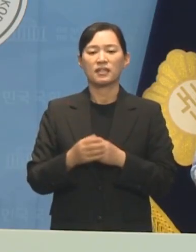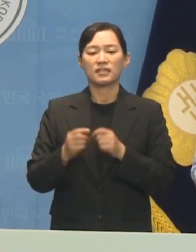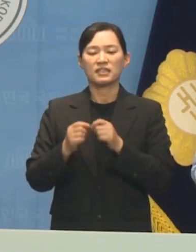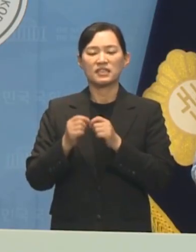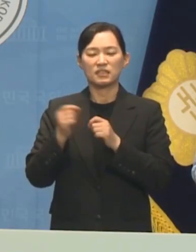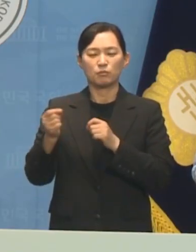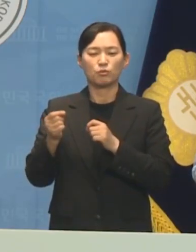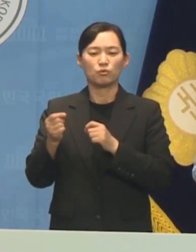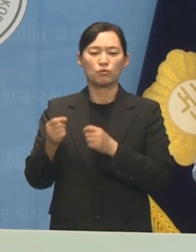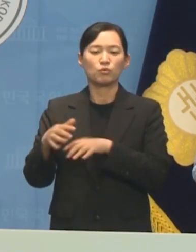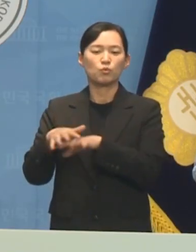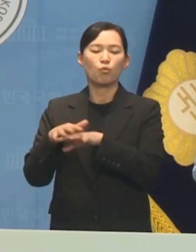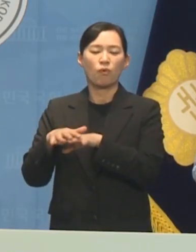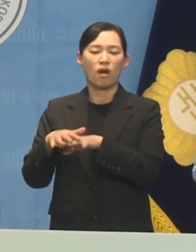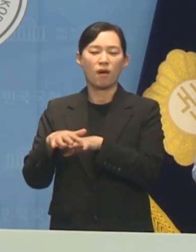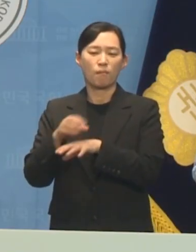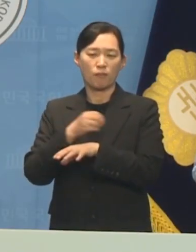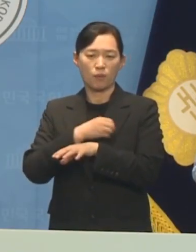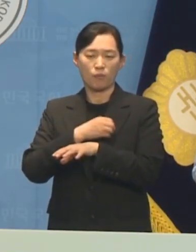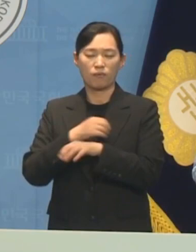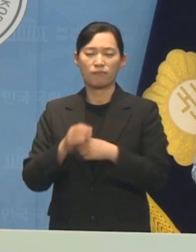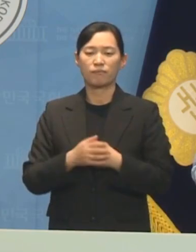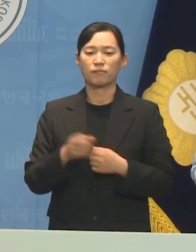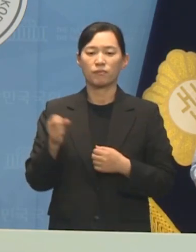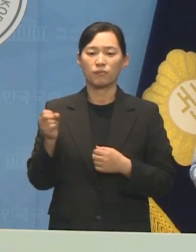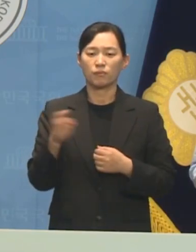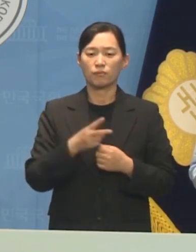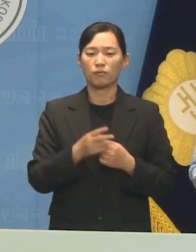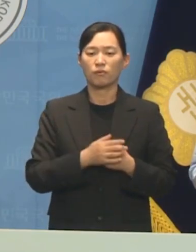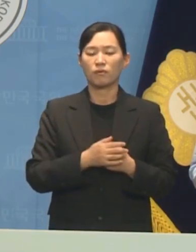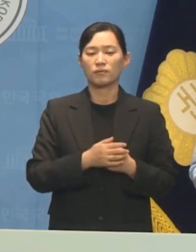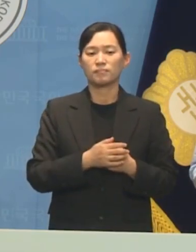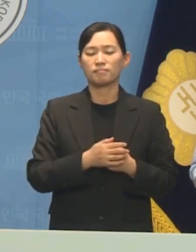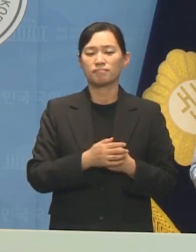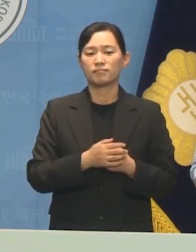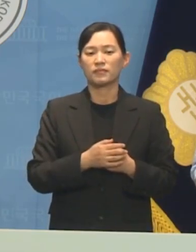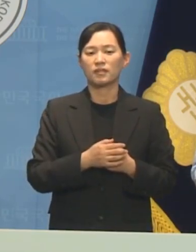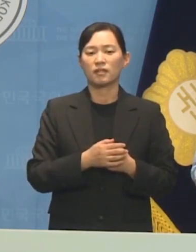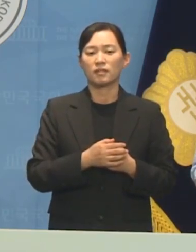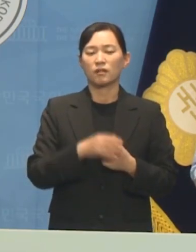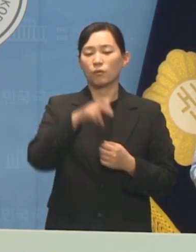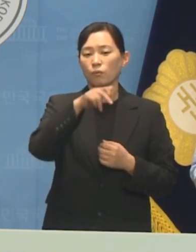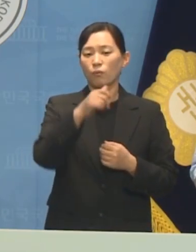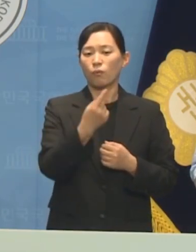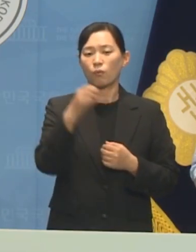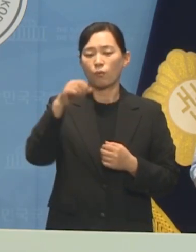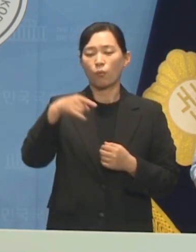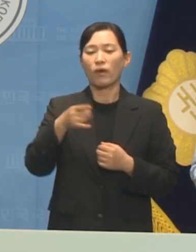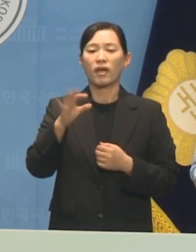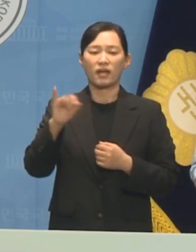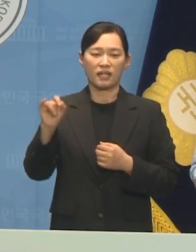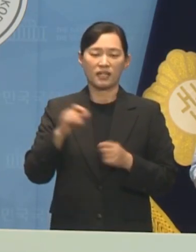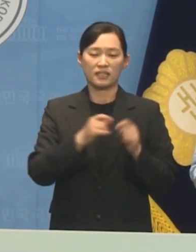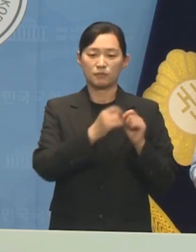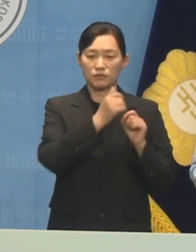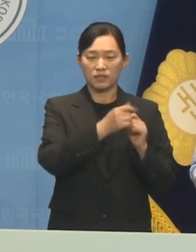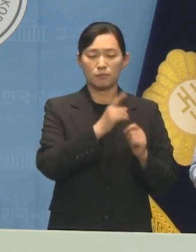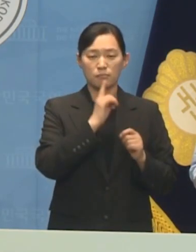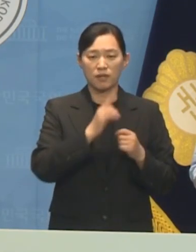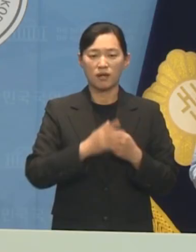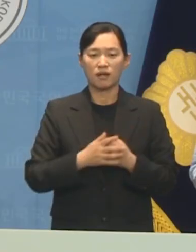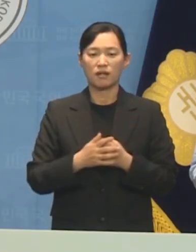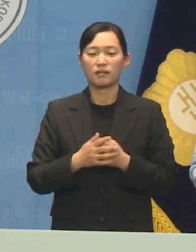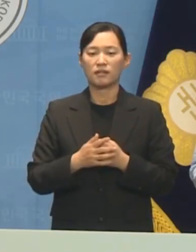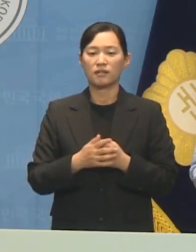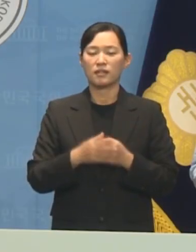조합원, 그리고 임창경 코웨이 지부장님 발언, 그리고 김주태 청혼아이스 지부장님으로부터 회견문